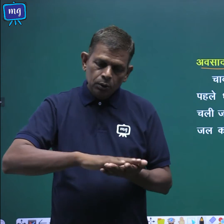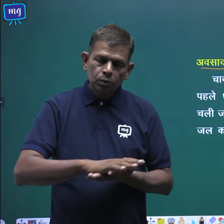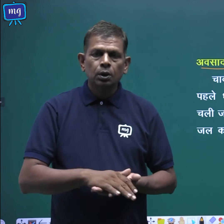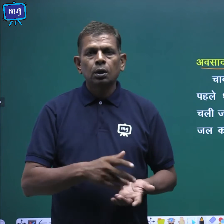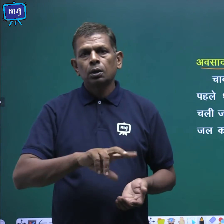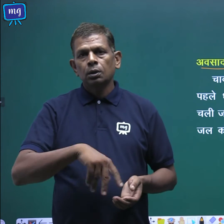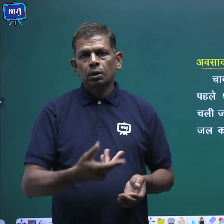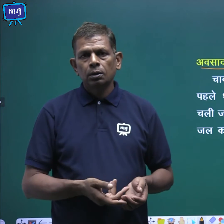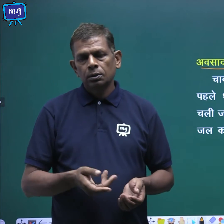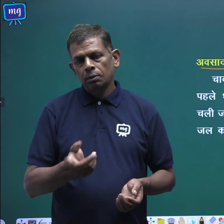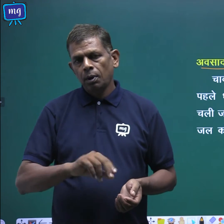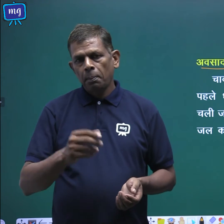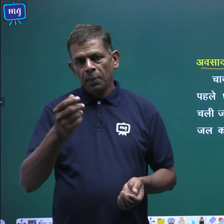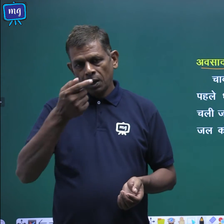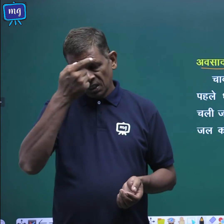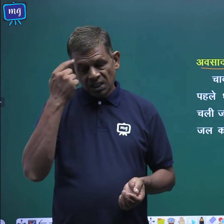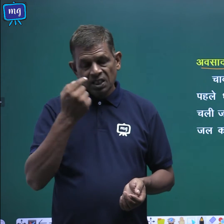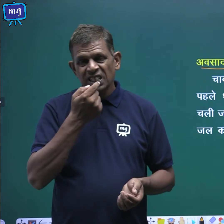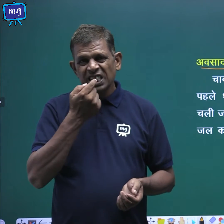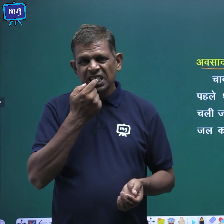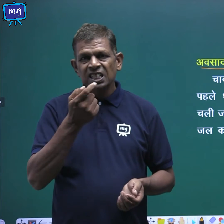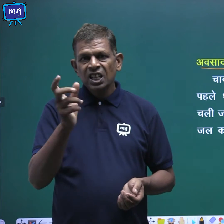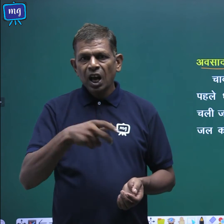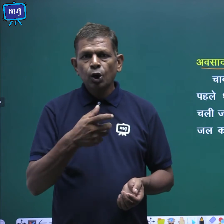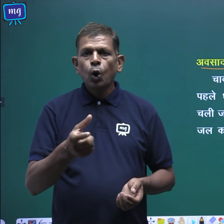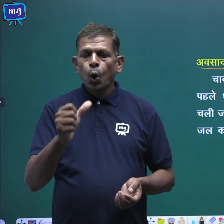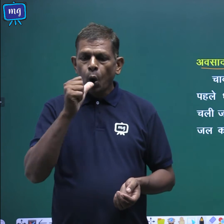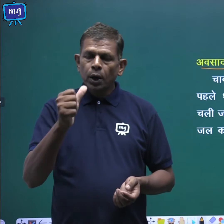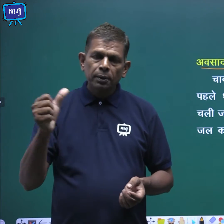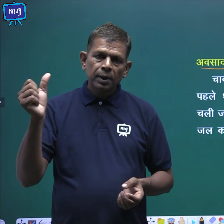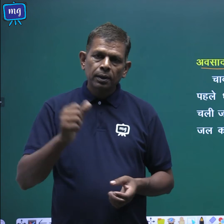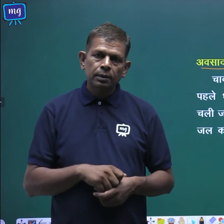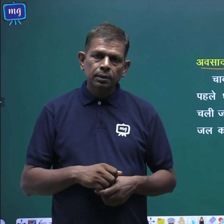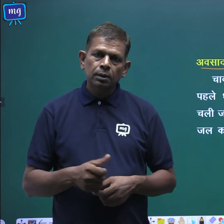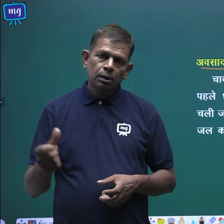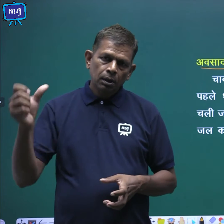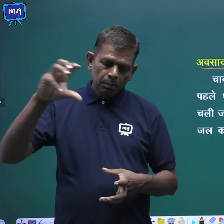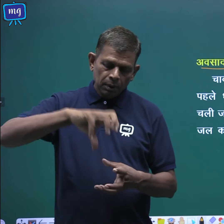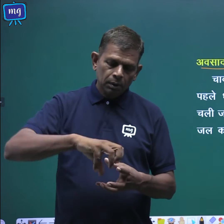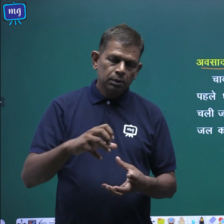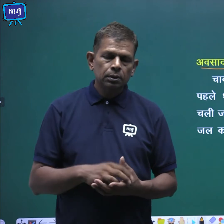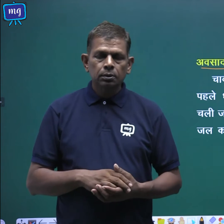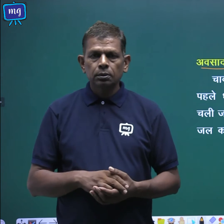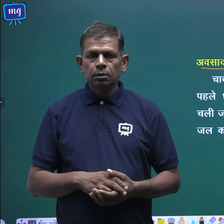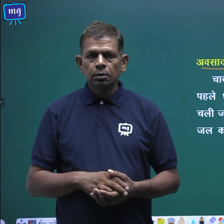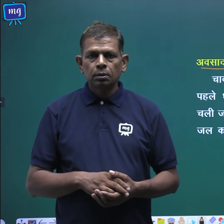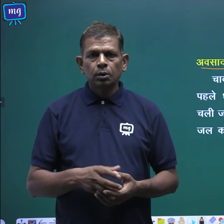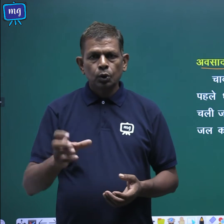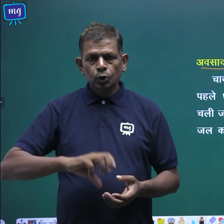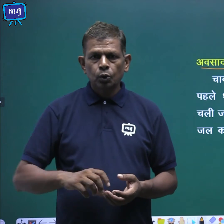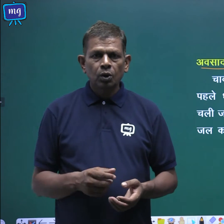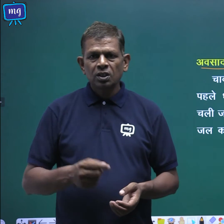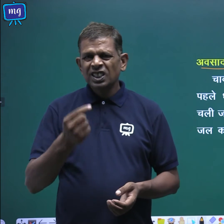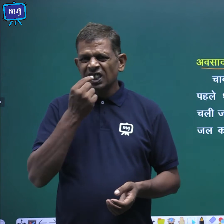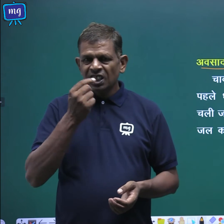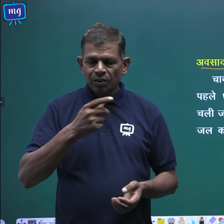जब हम चावल या दाल को पानी में भिगोते हैं तो चावल